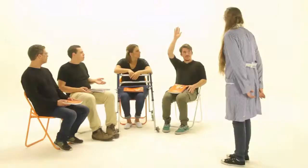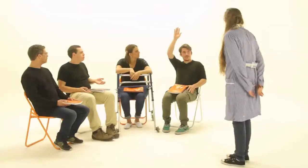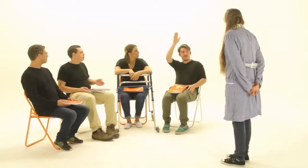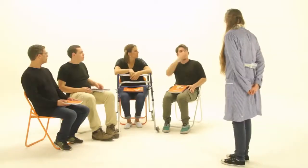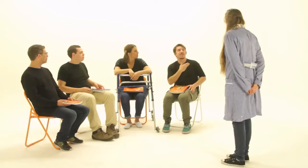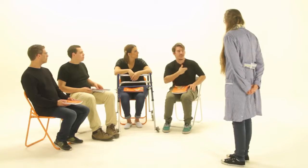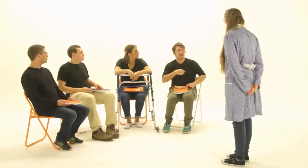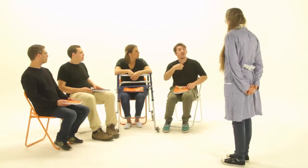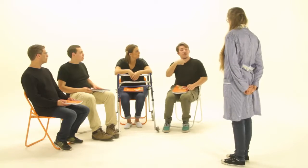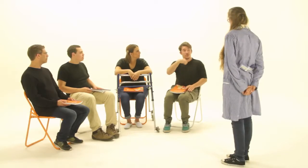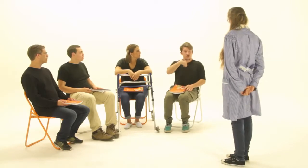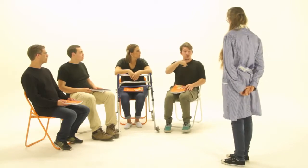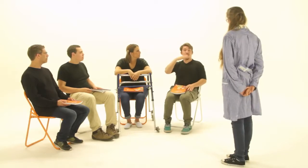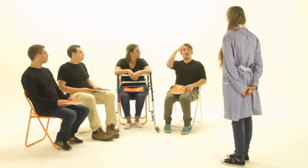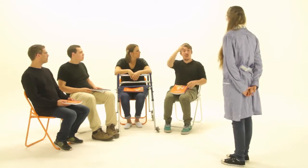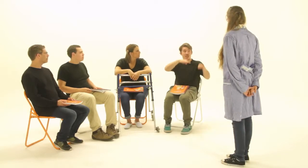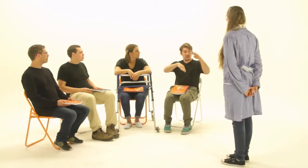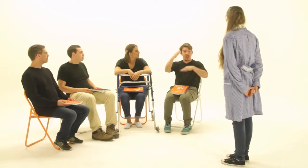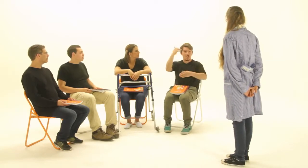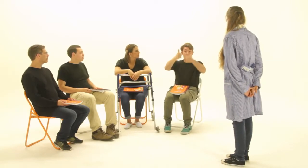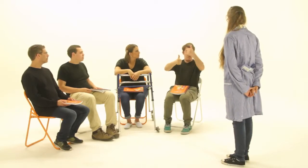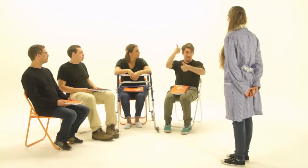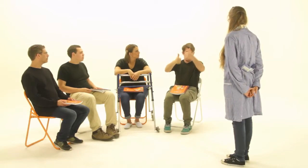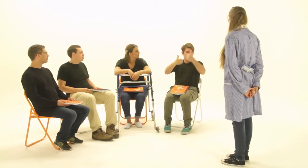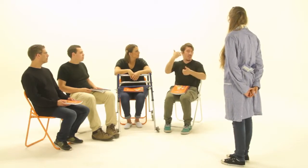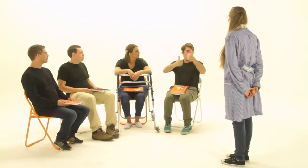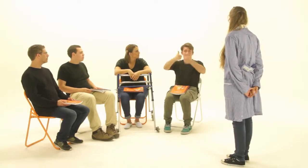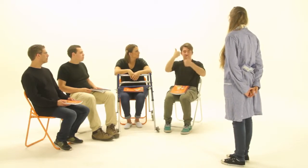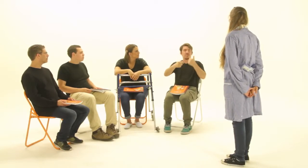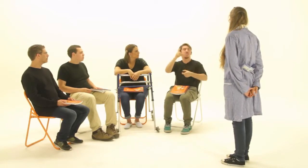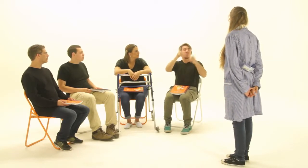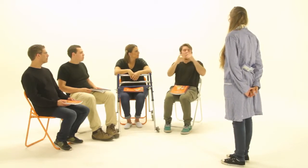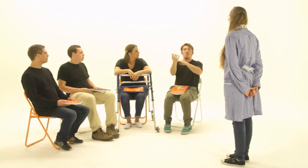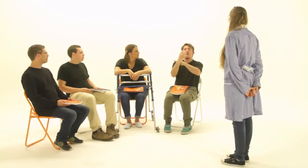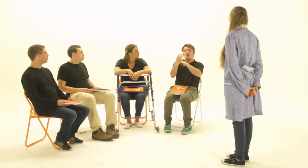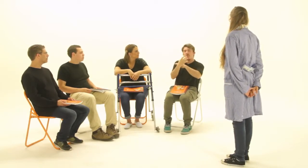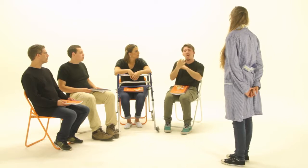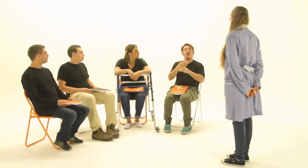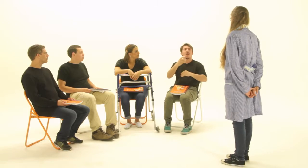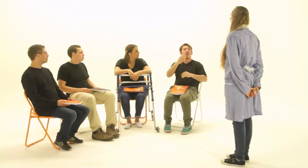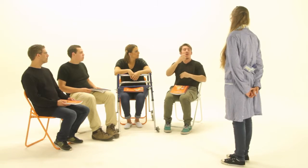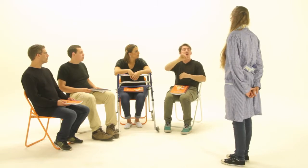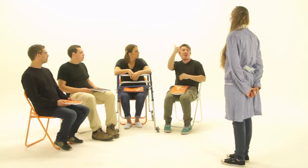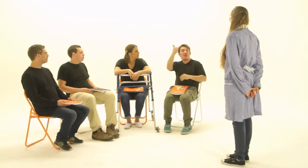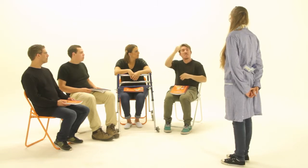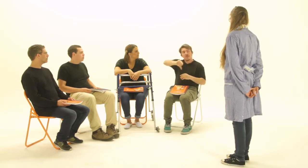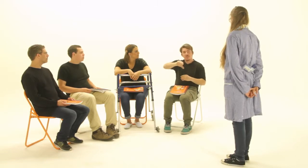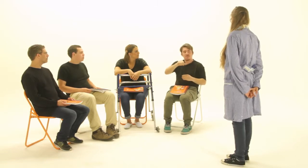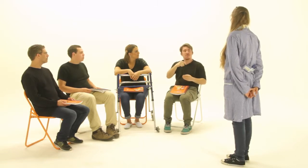Maestra, maestra. Pero mira, yo, por ejemplo, viste que yo compito en natación y antes se burlaban de mí si ganaba, si